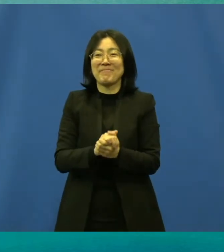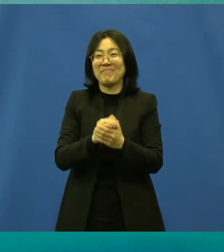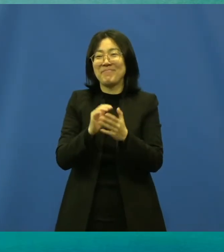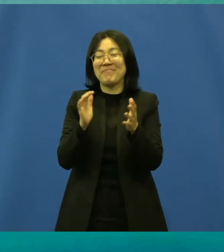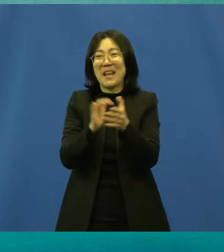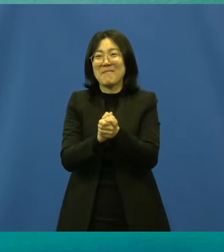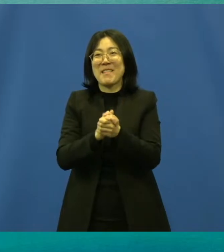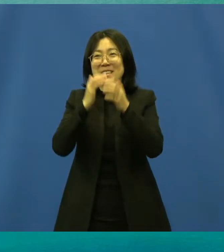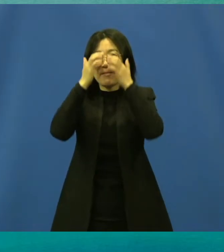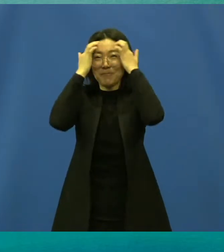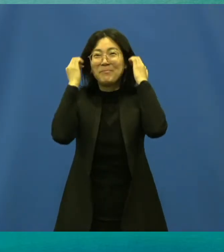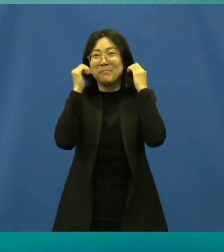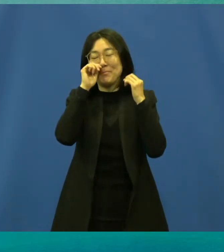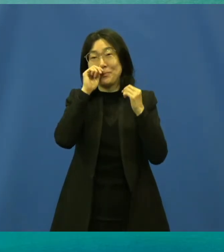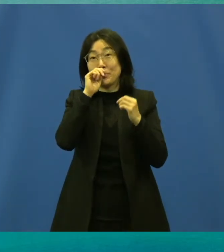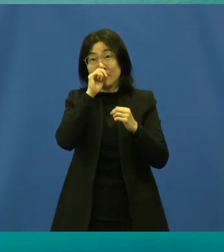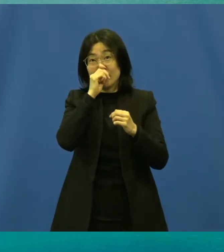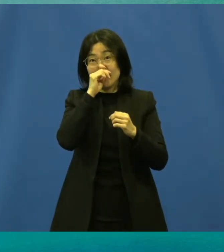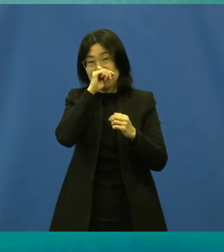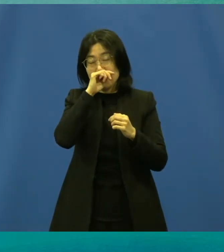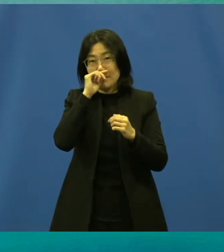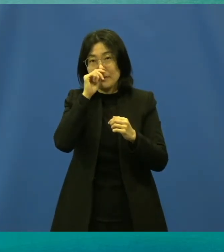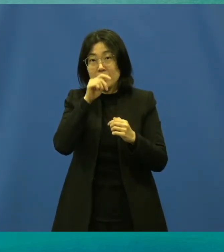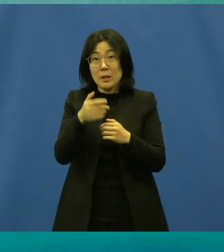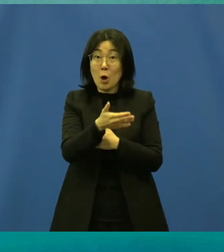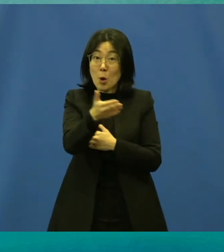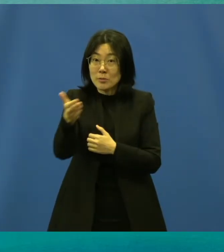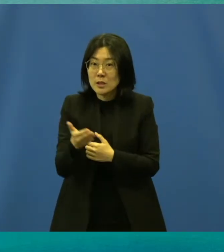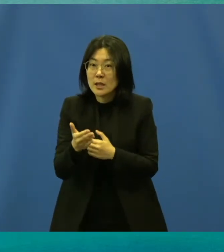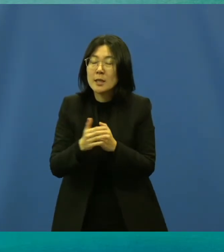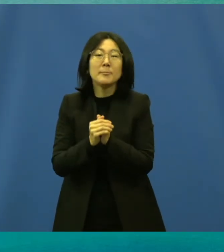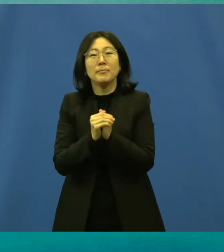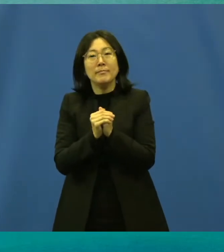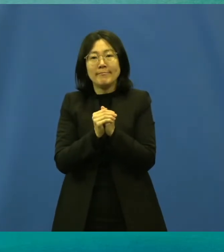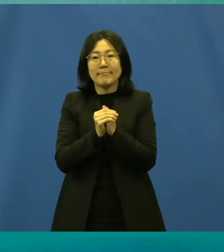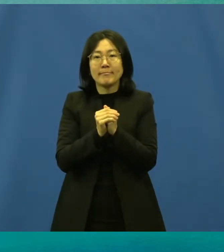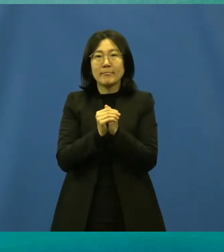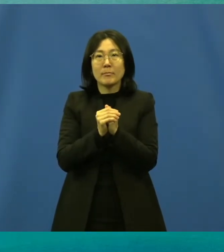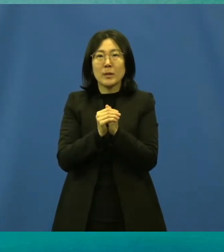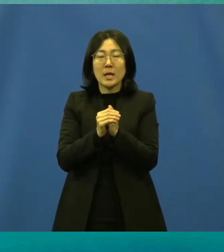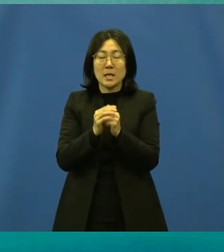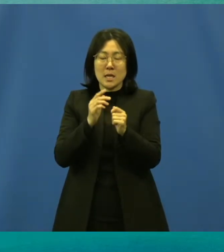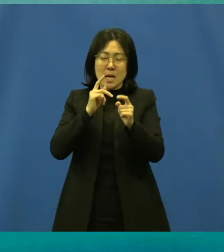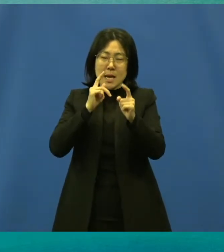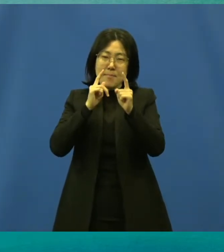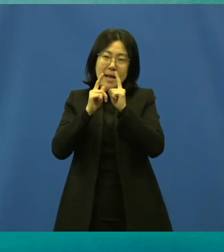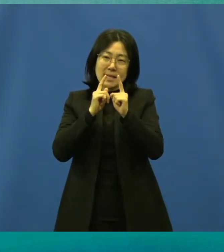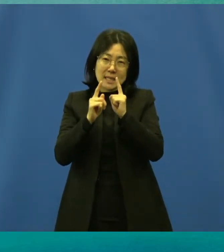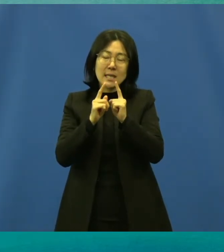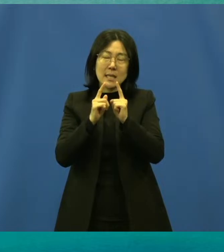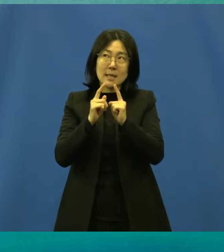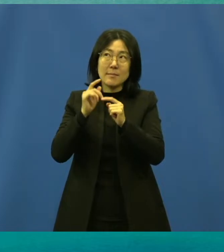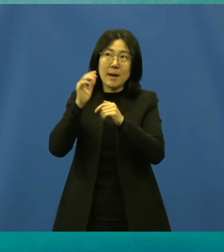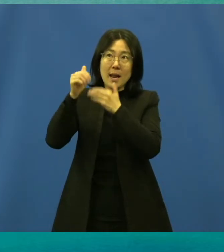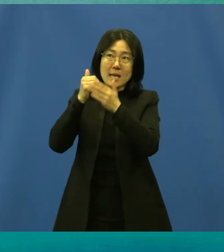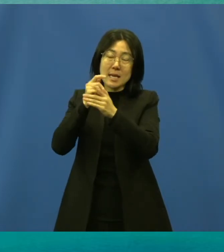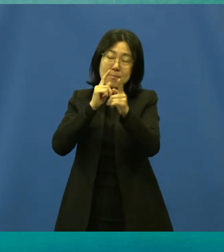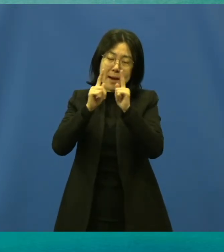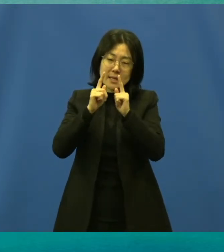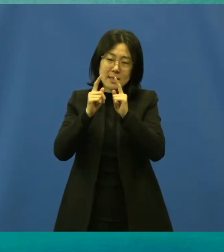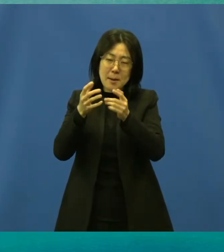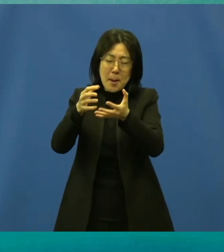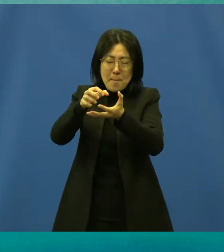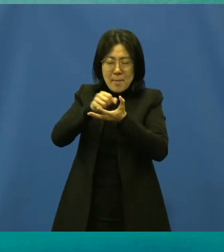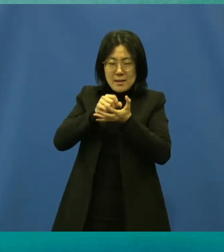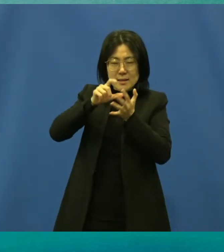여러분, 이 말씀이 이제 어떤 말씀이 레마로 탁 꽂혀야 되는데요. 기도하고